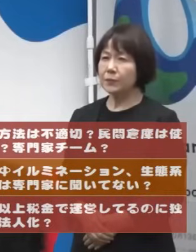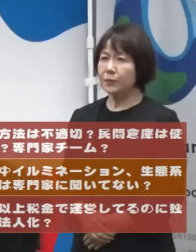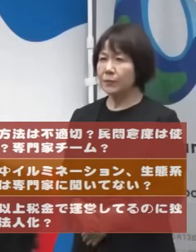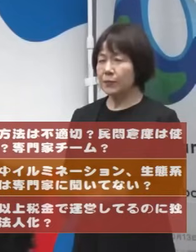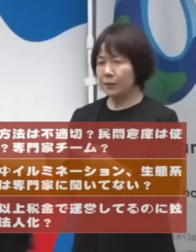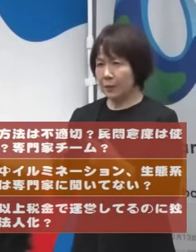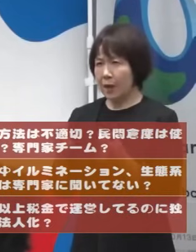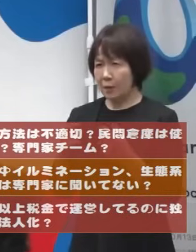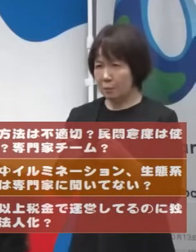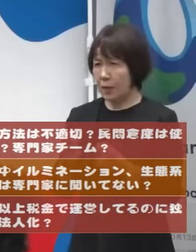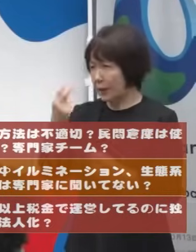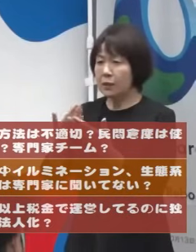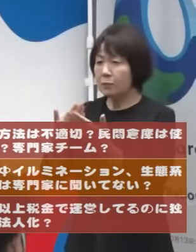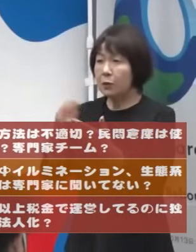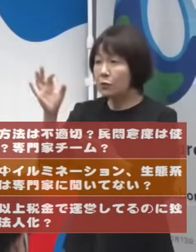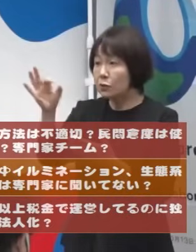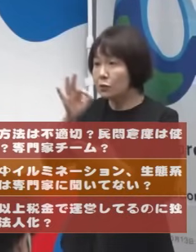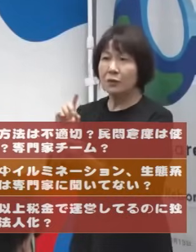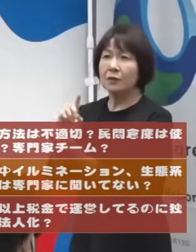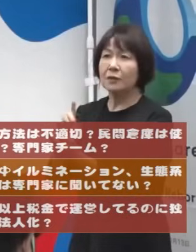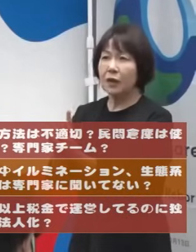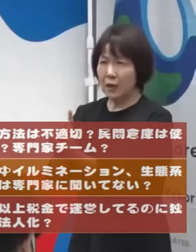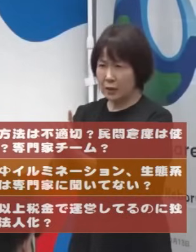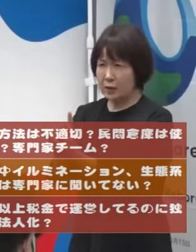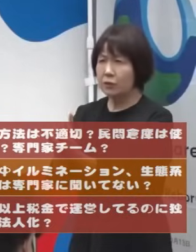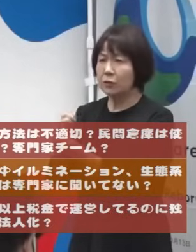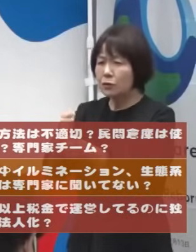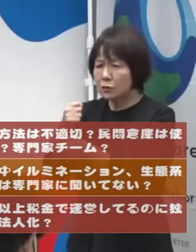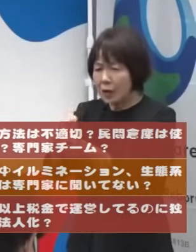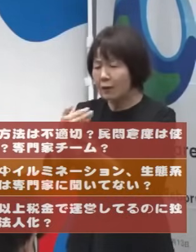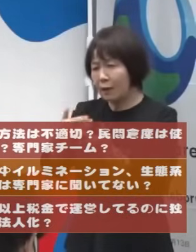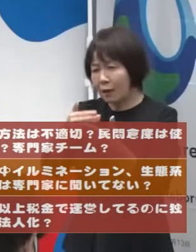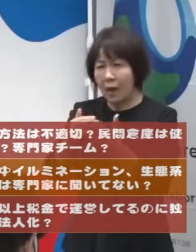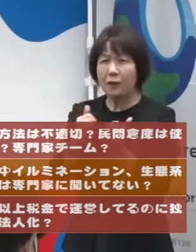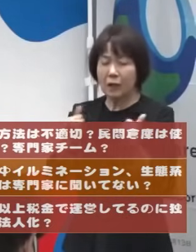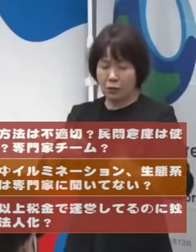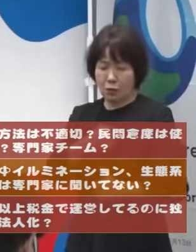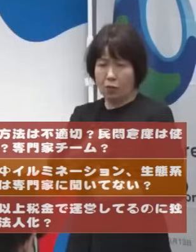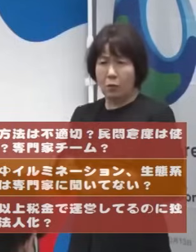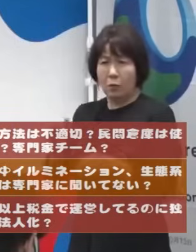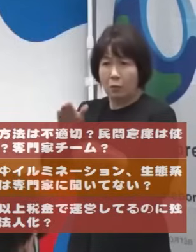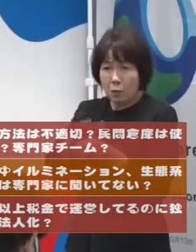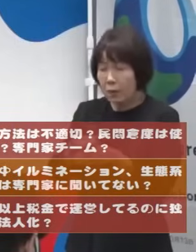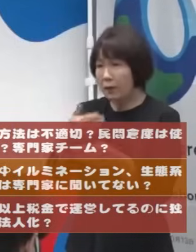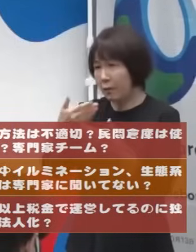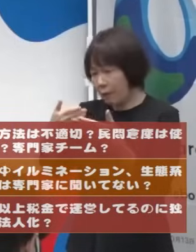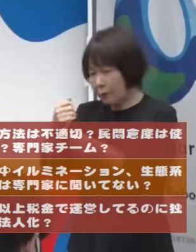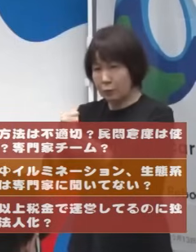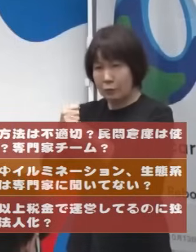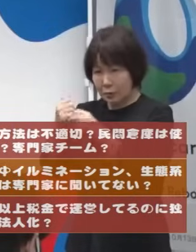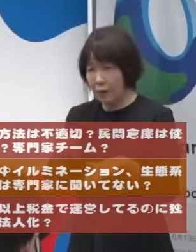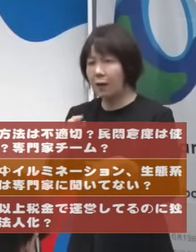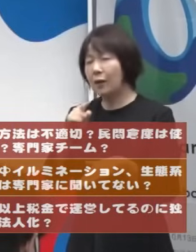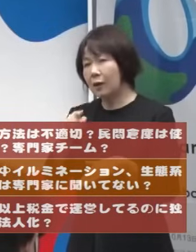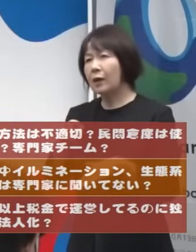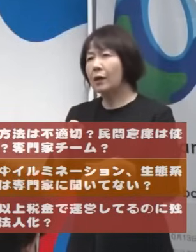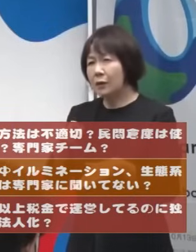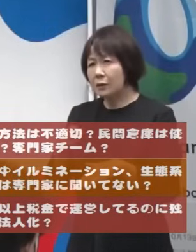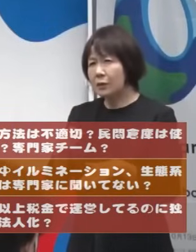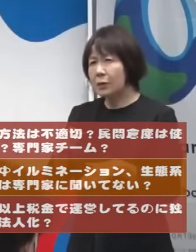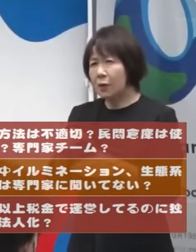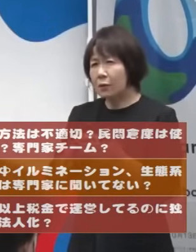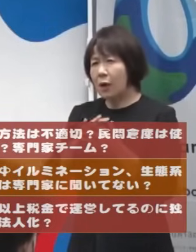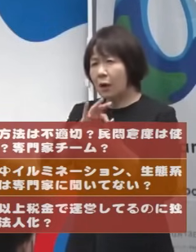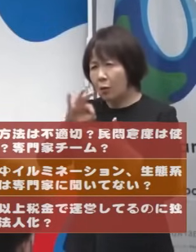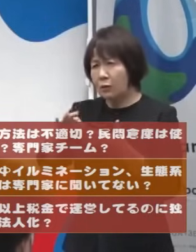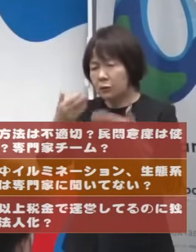り美術品に対してその作られた方が思いを持って作られた方がいらっしゃいますので、それは購入の